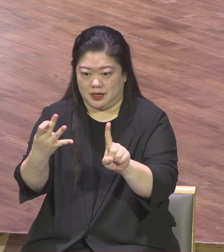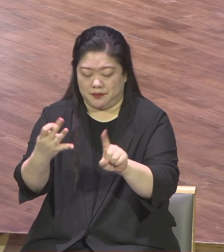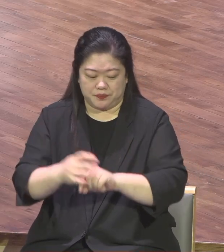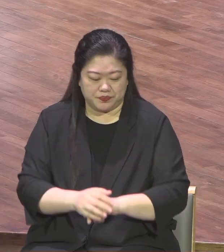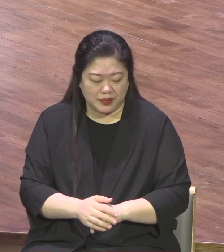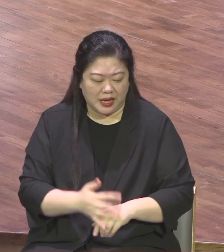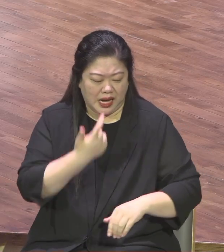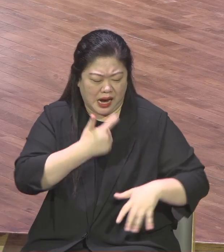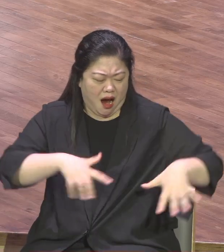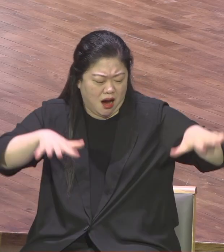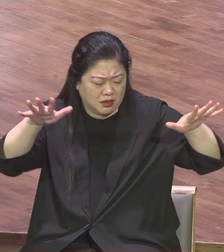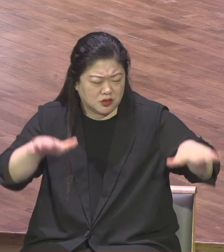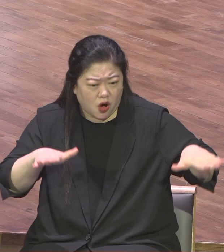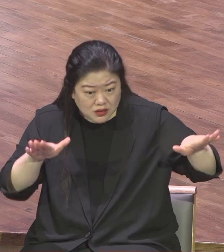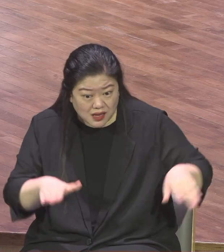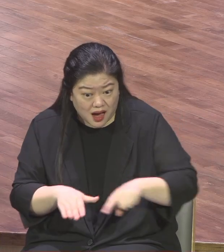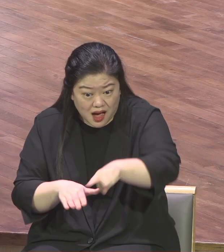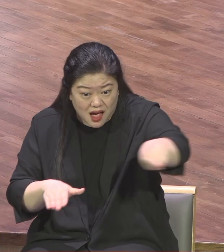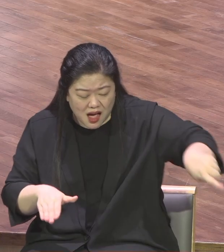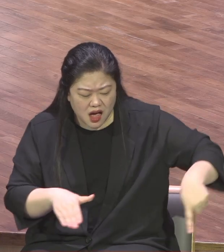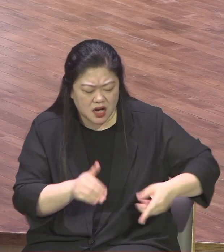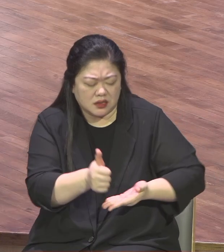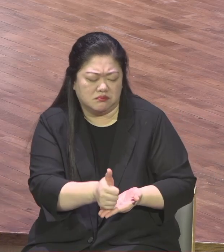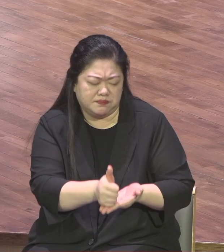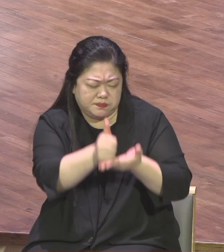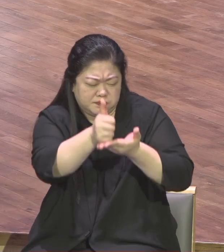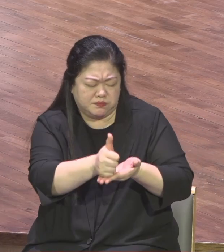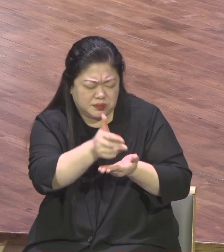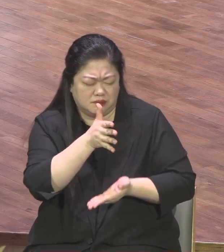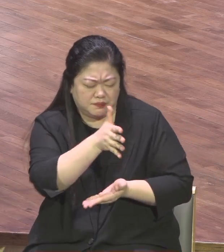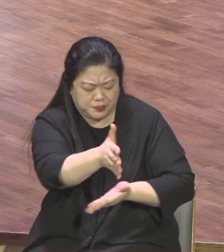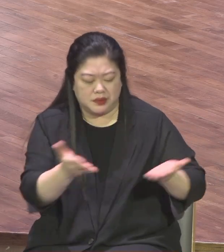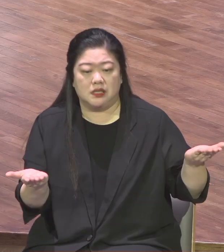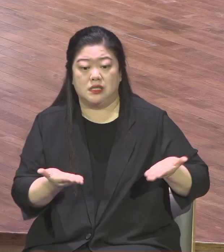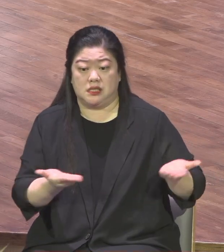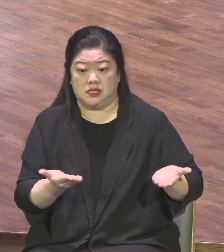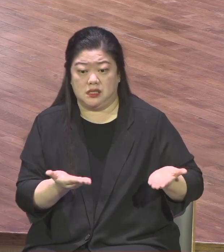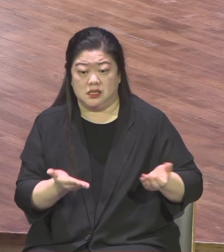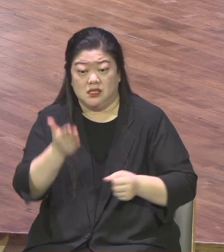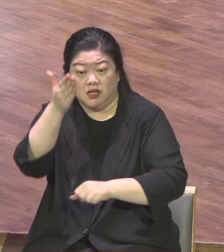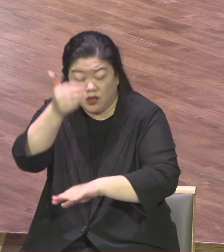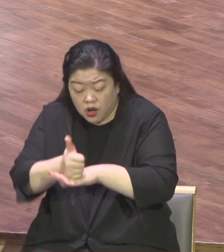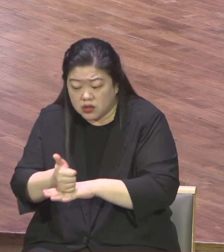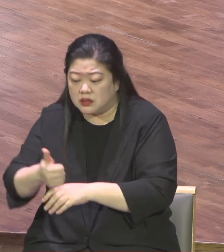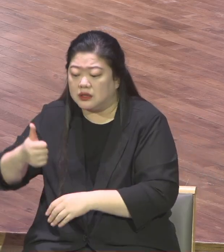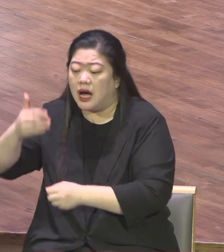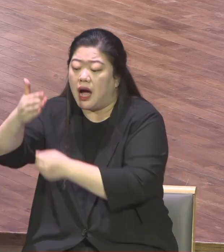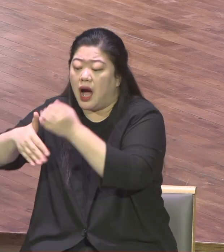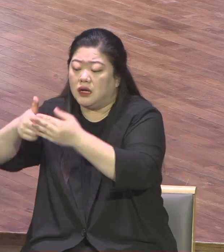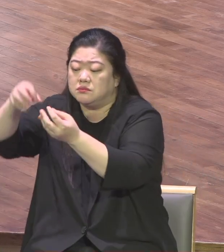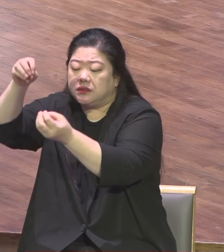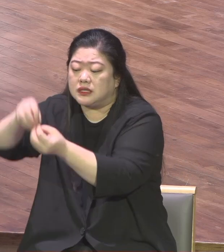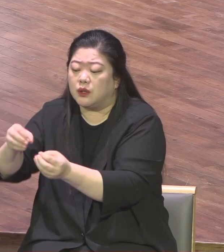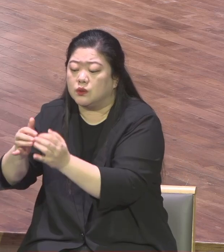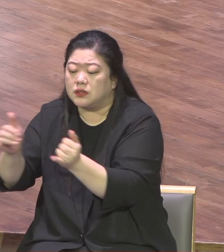천사들은 섬기는 영으로서 구원받을 상속자들을 위하여 섬기라고 보내심이 아니냐.